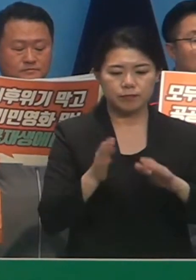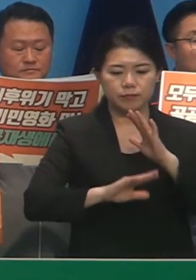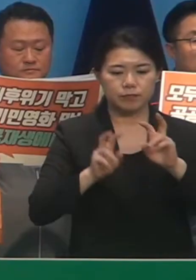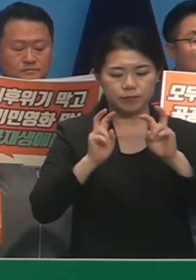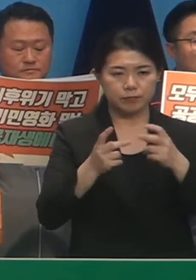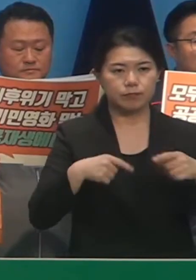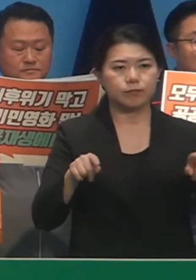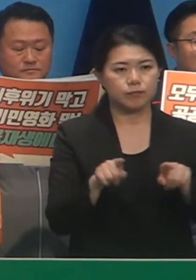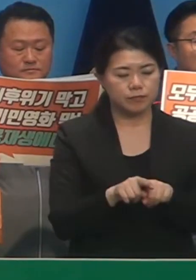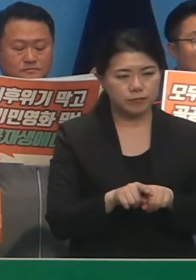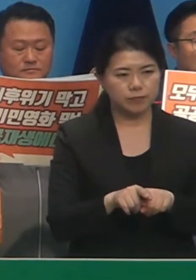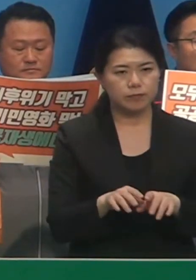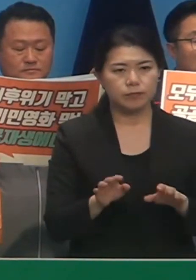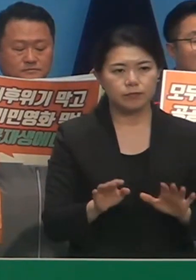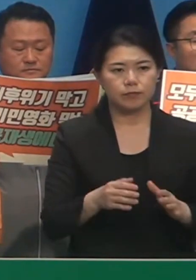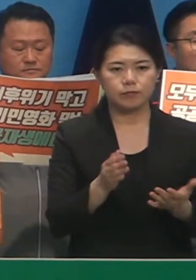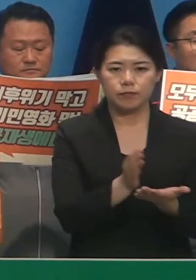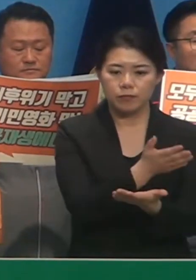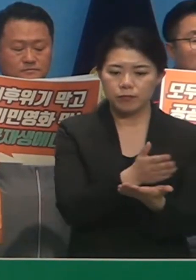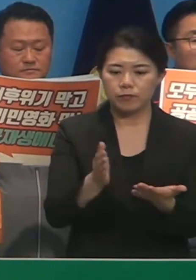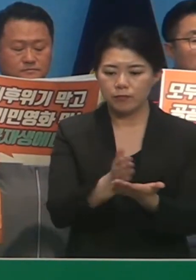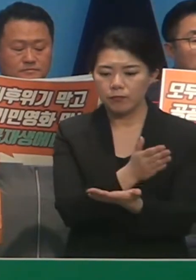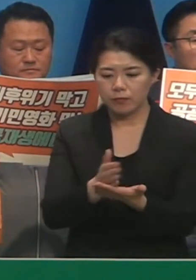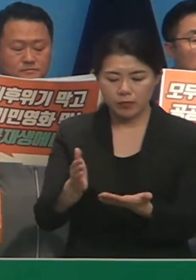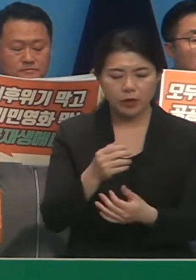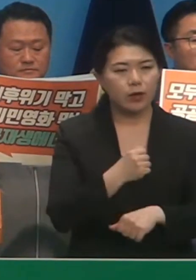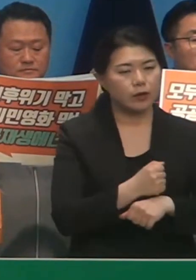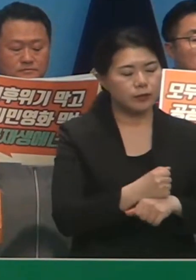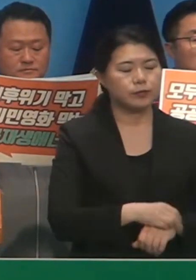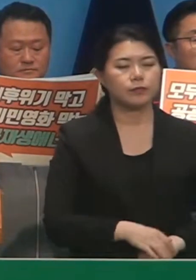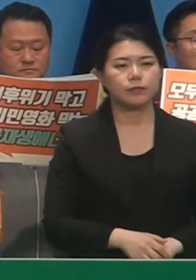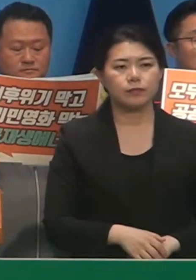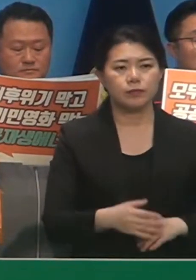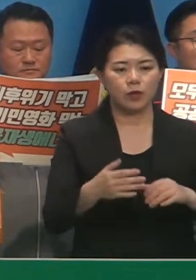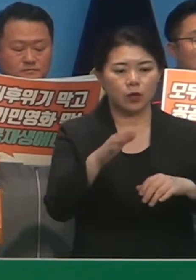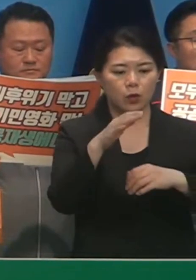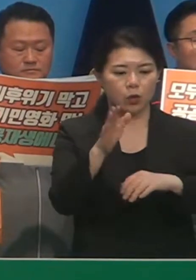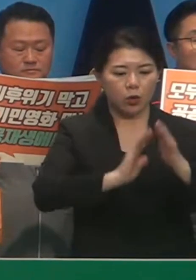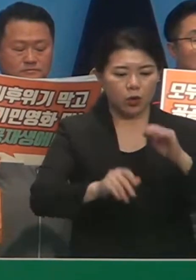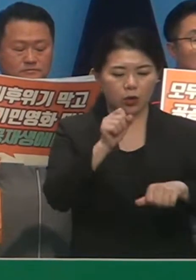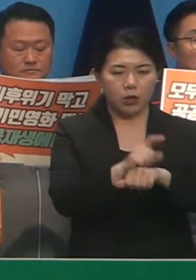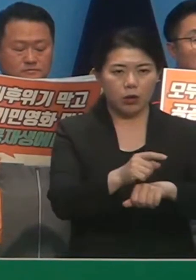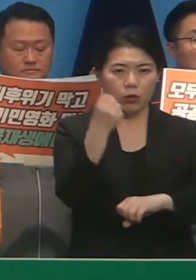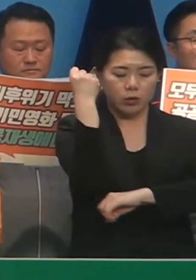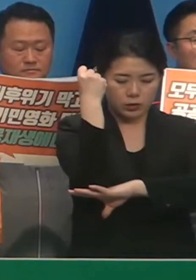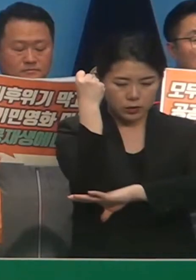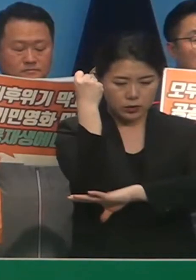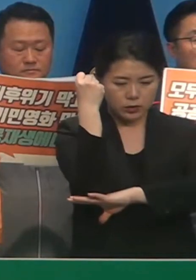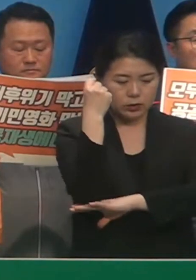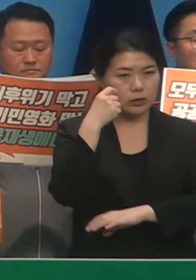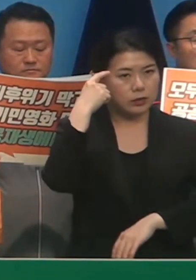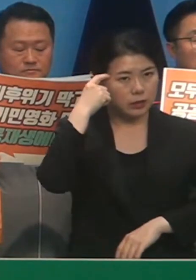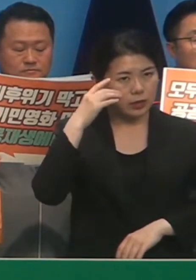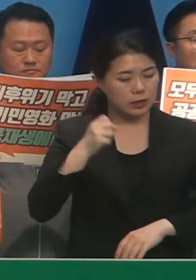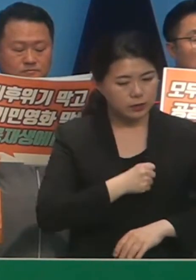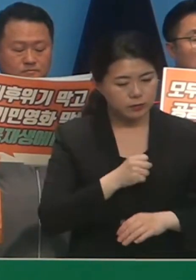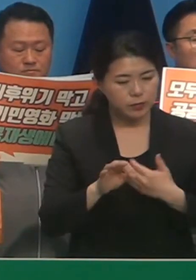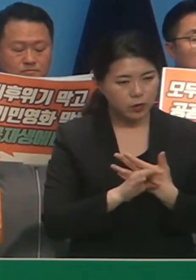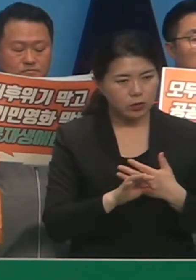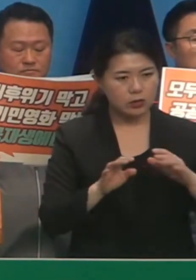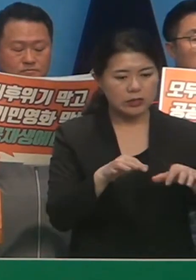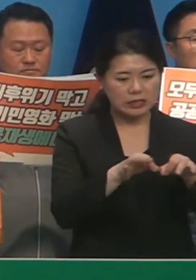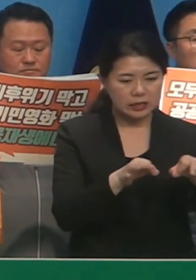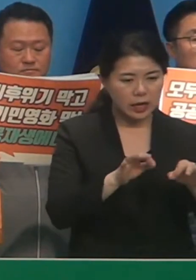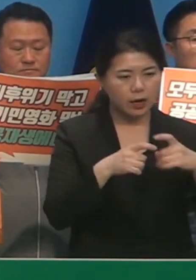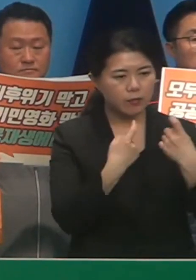가치지향 협동조합은 적절히 역할을 분담하고 협력해야 합니다. 공공성이 원칙으로 확고히 자리 잡는다면 시장과